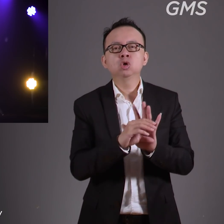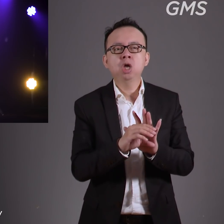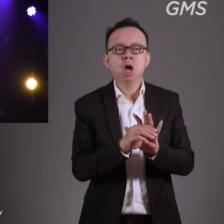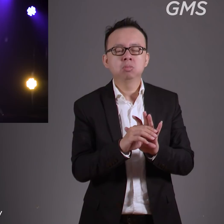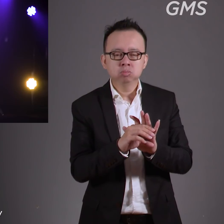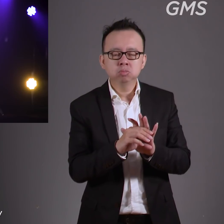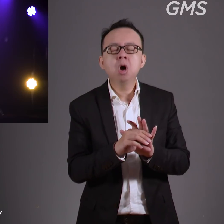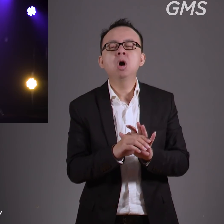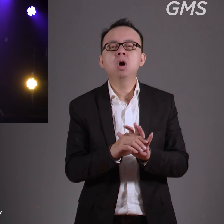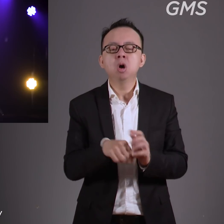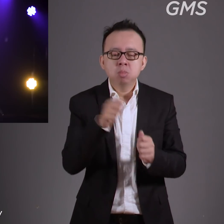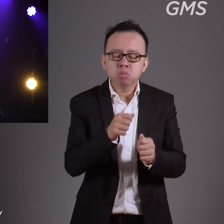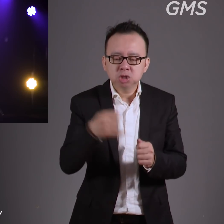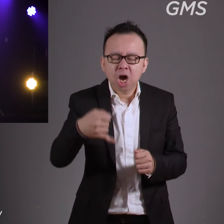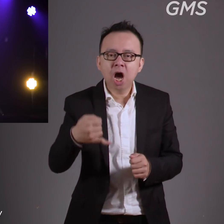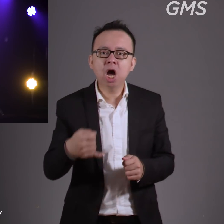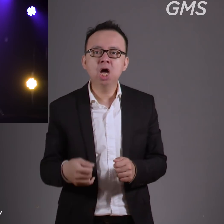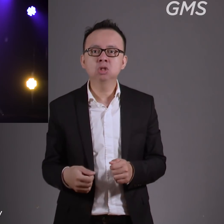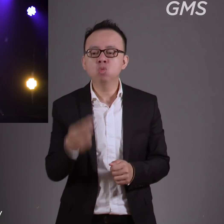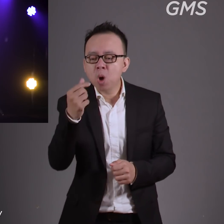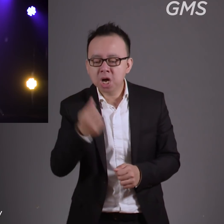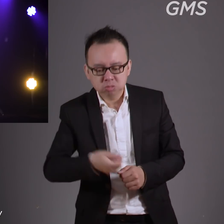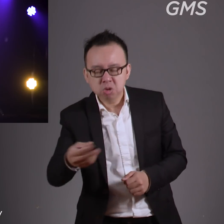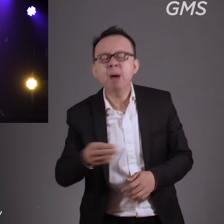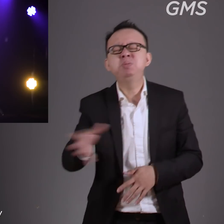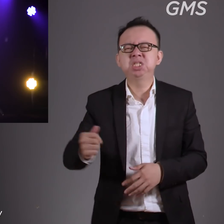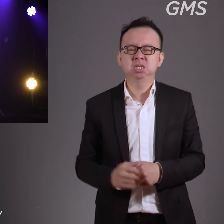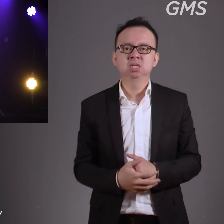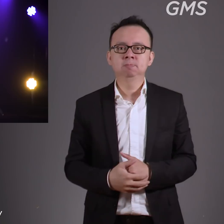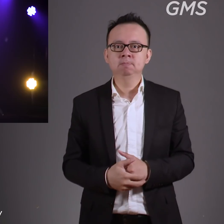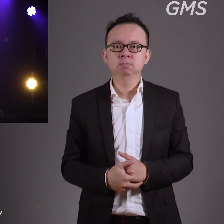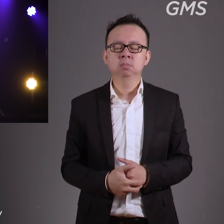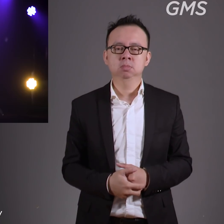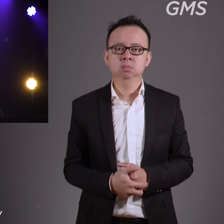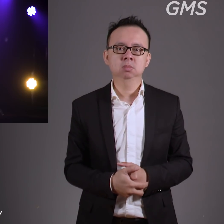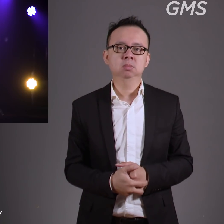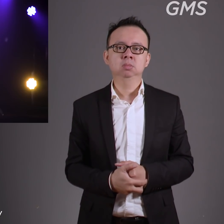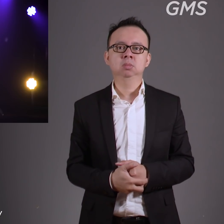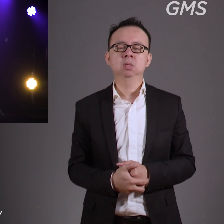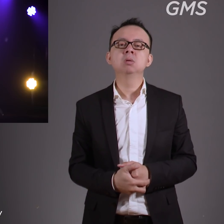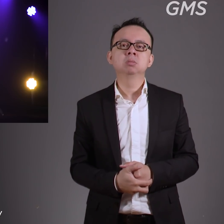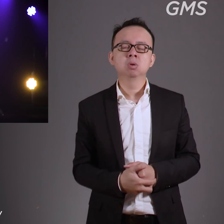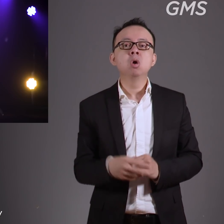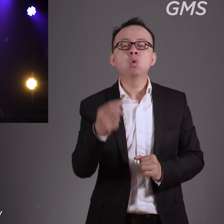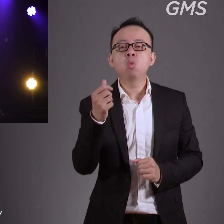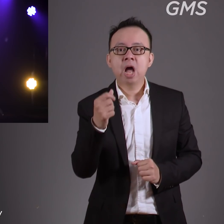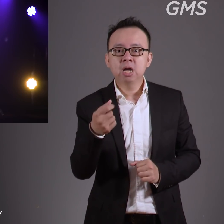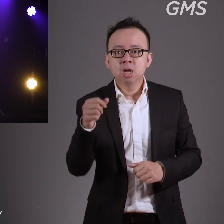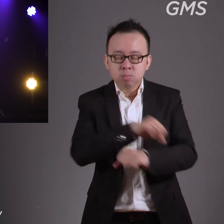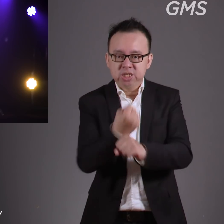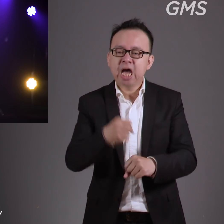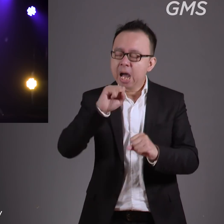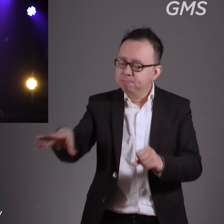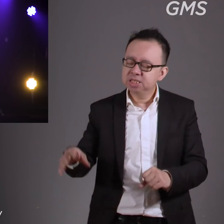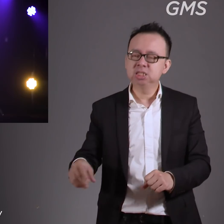lewat bisnis, bisa saja spekulasi, atau judi beneran di kasino. Dalam 1 malam, dalam 1 jam bisa